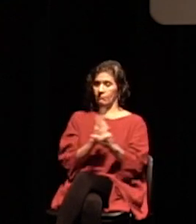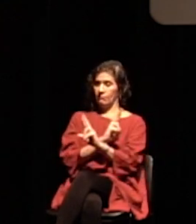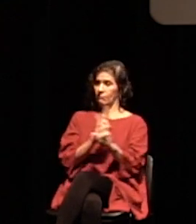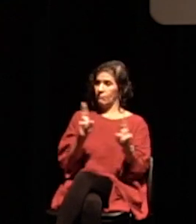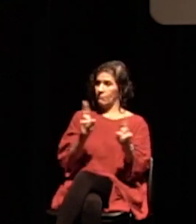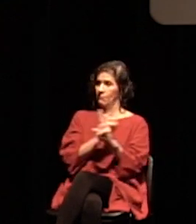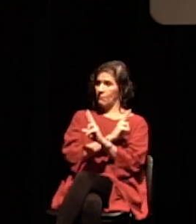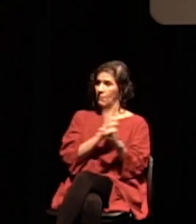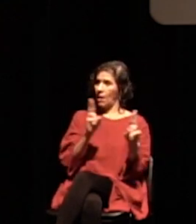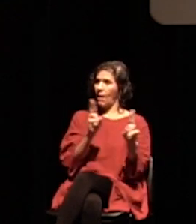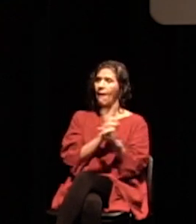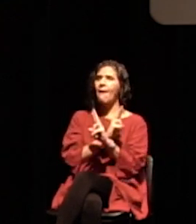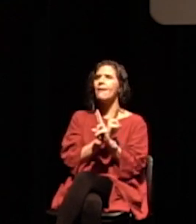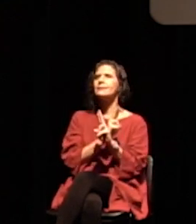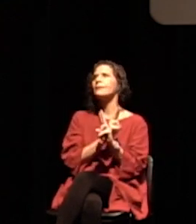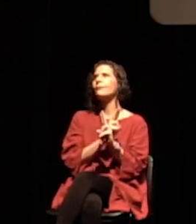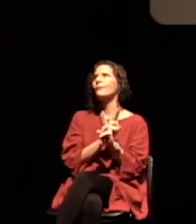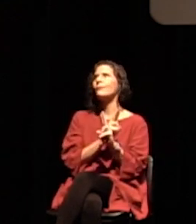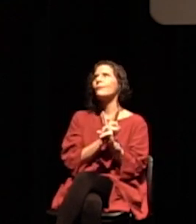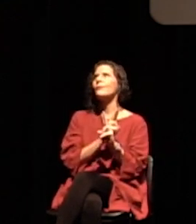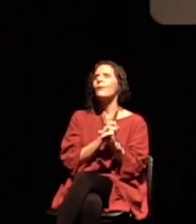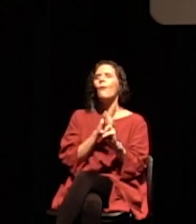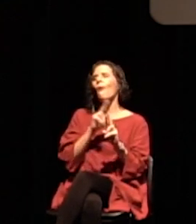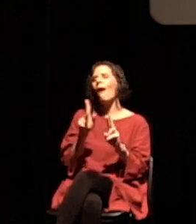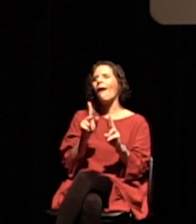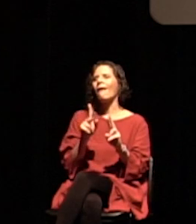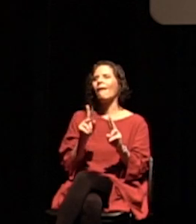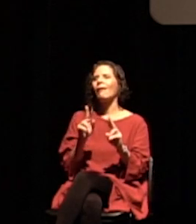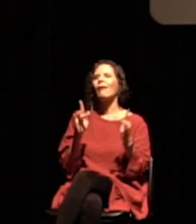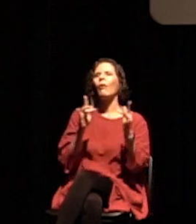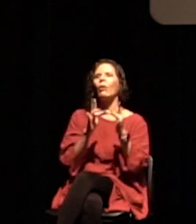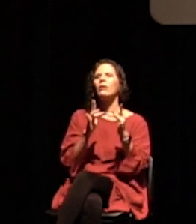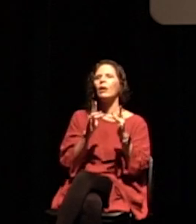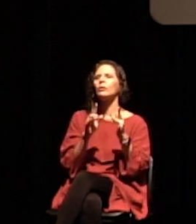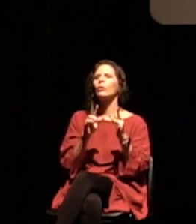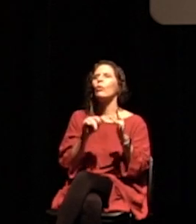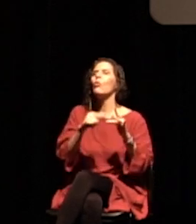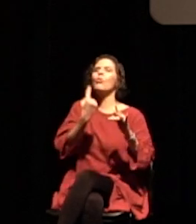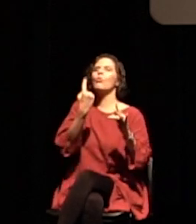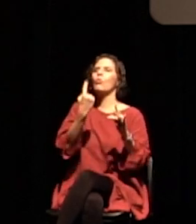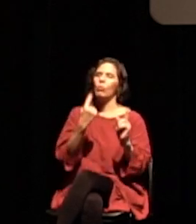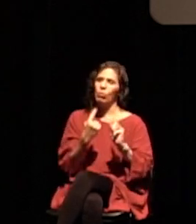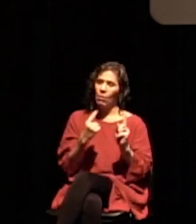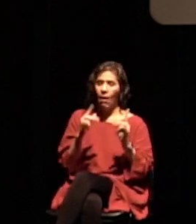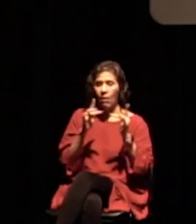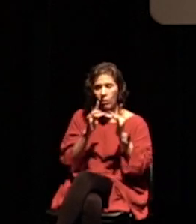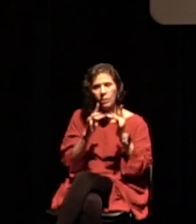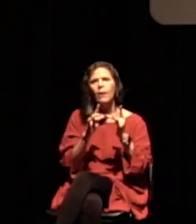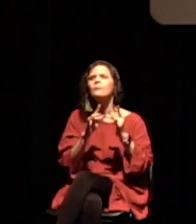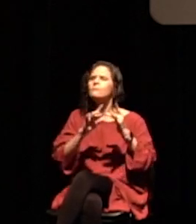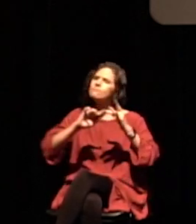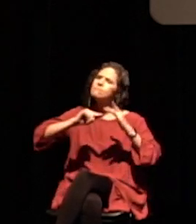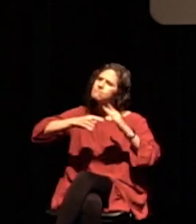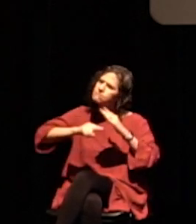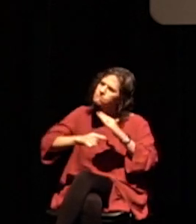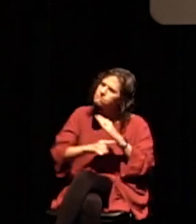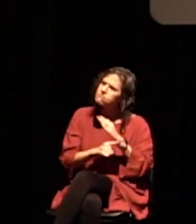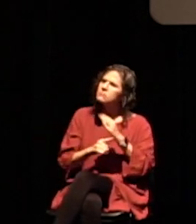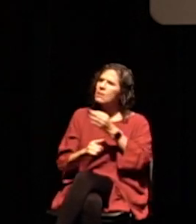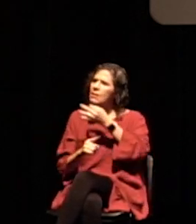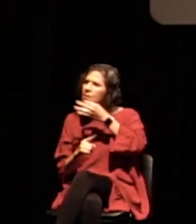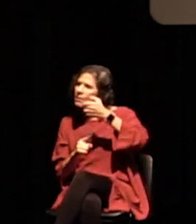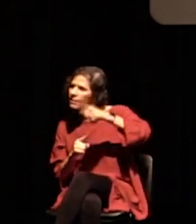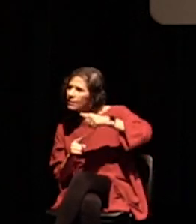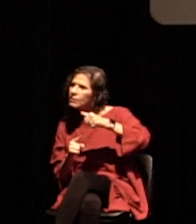distendida, um diálogo alongado entre o crítico e o